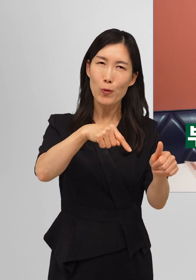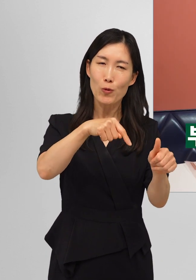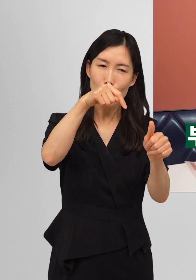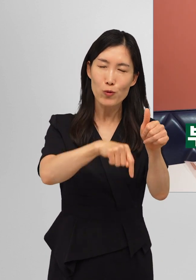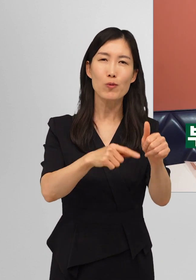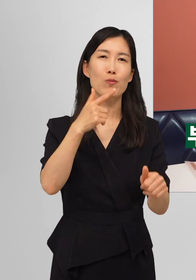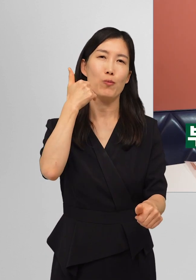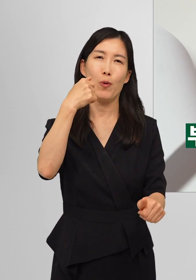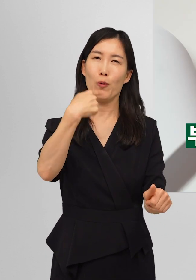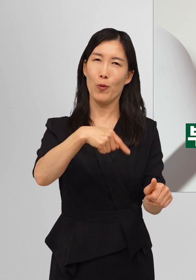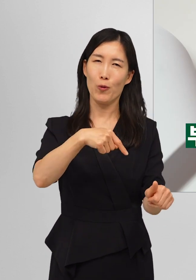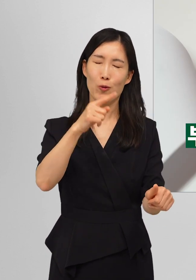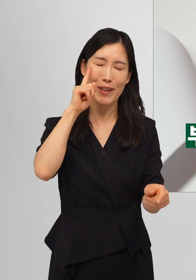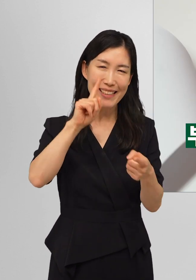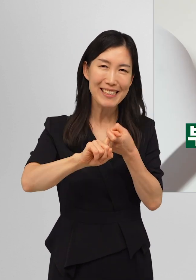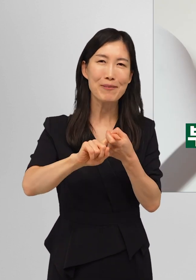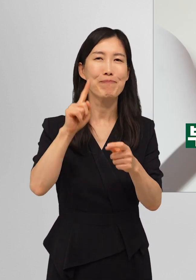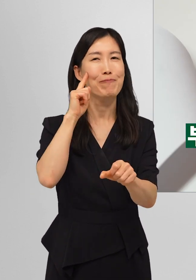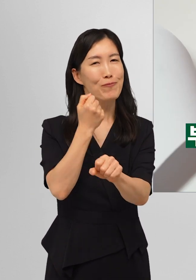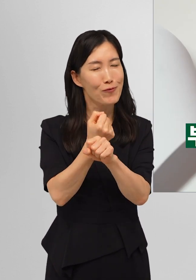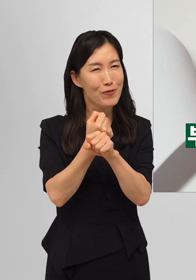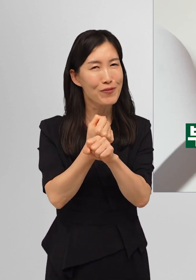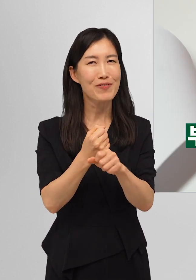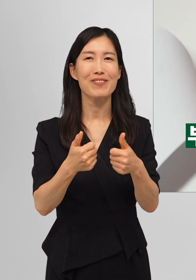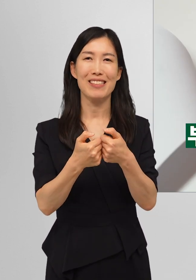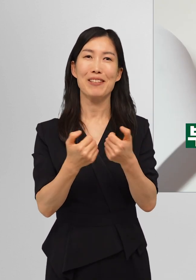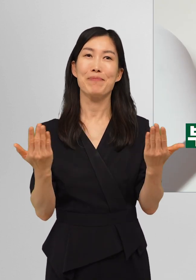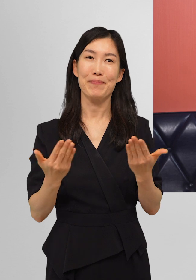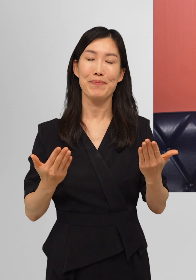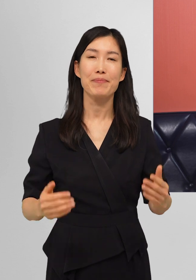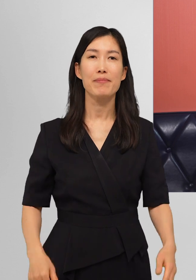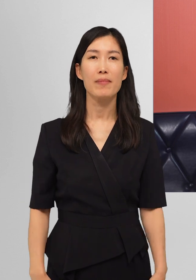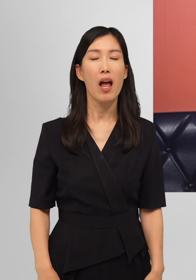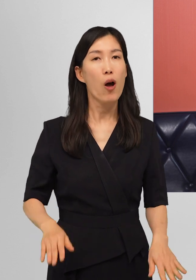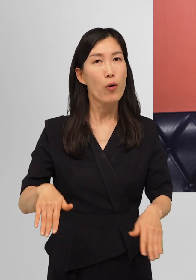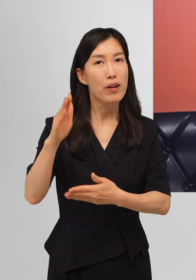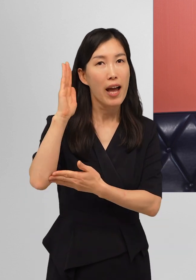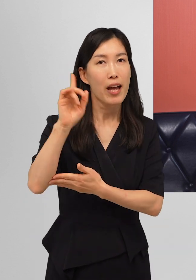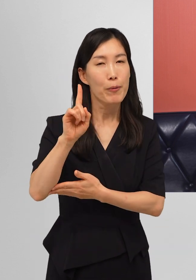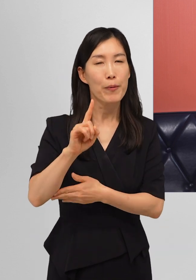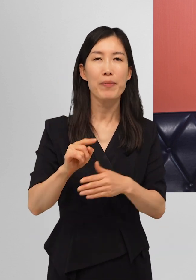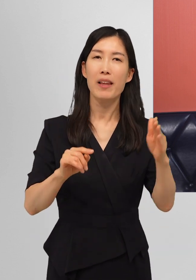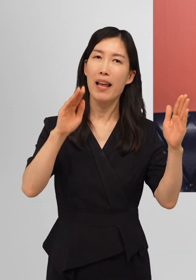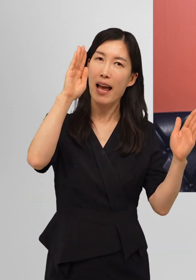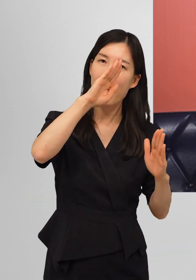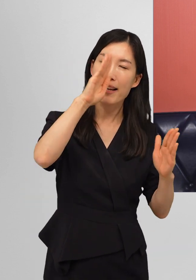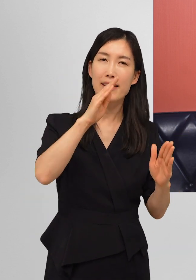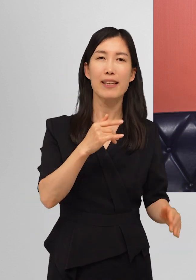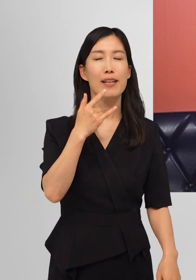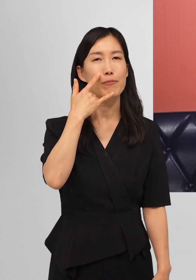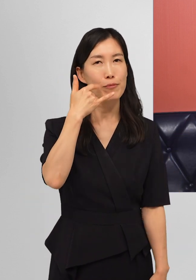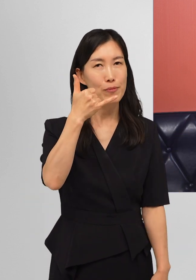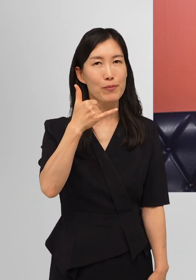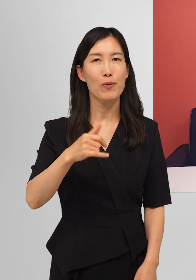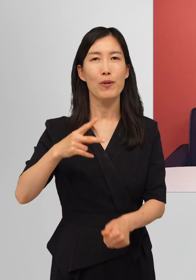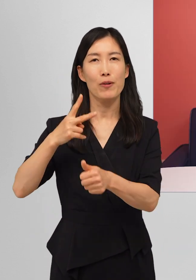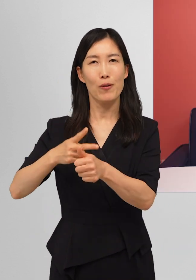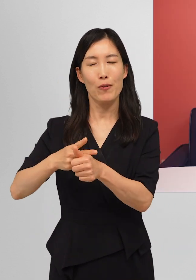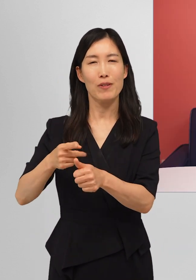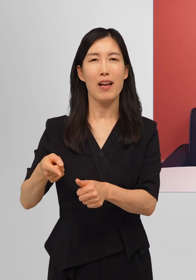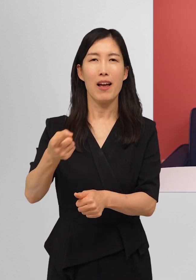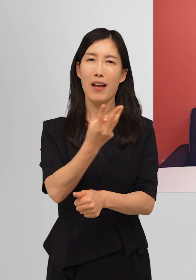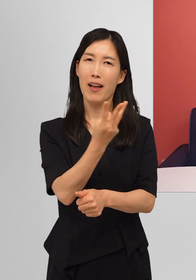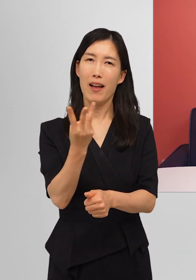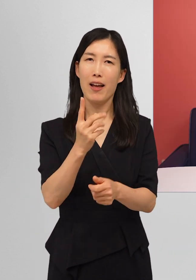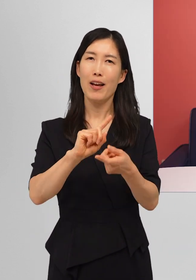영역에서 연구하고 또 상담하면서 활동하고 있습니다. 자, 오늘은 학생, 또 학부모, 교사들 사이에 필요한 새로운